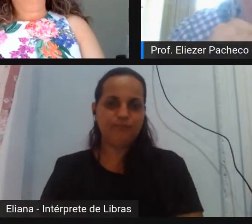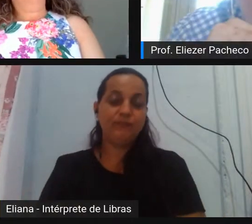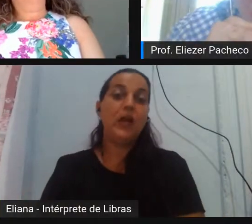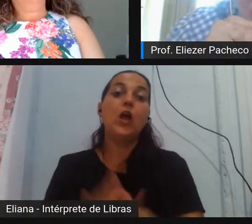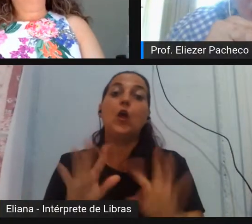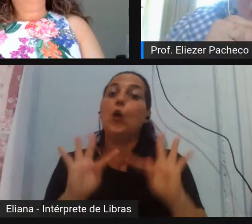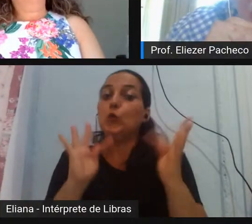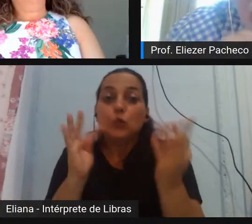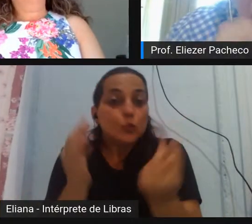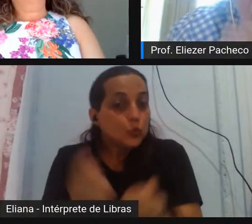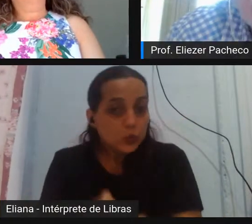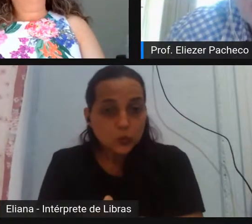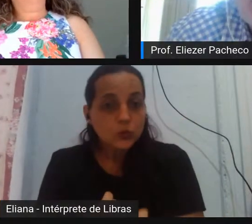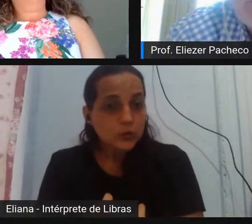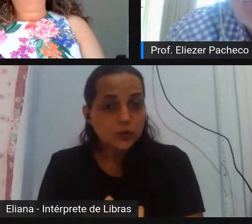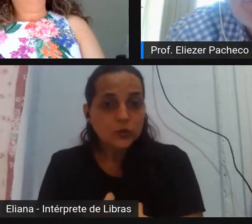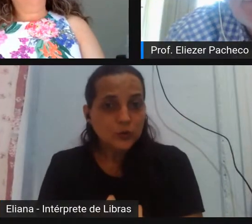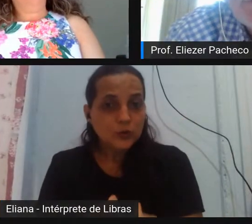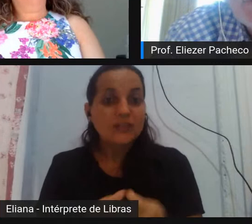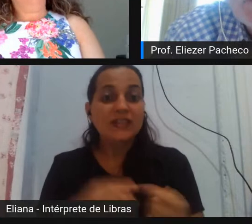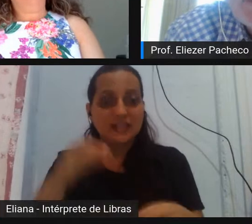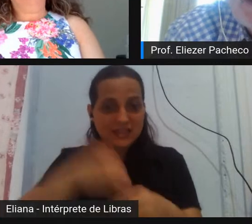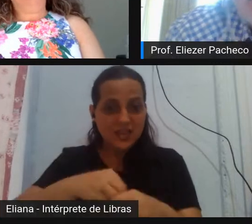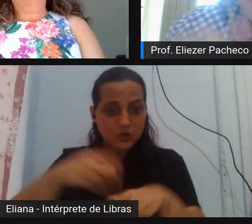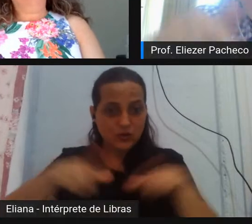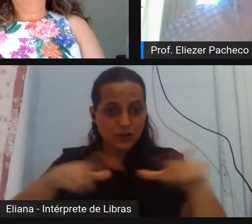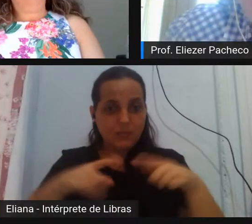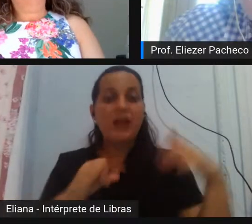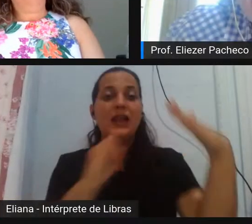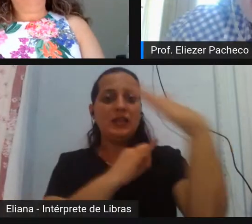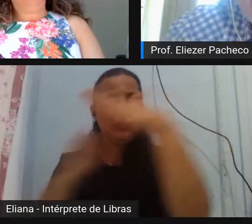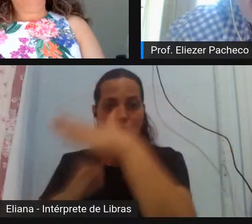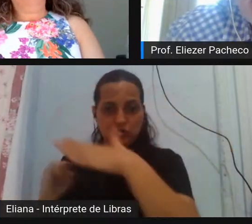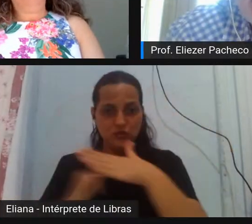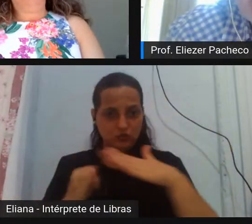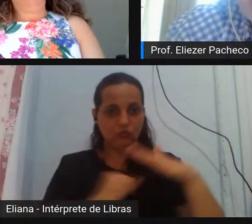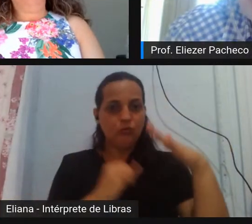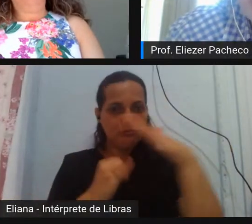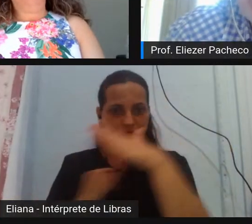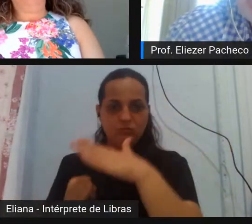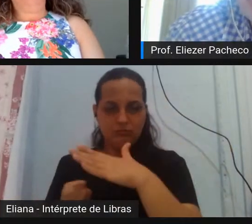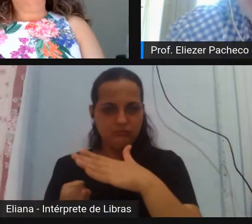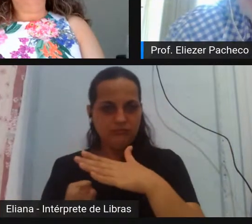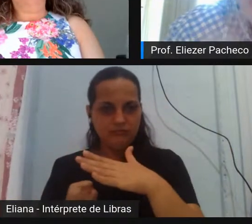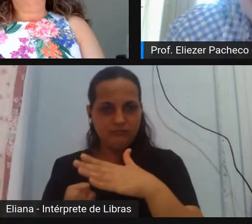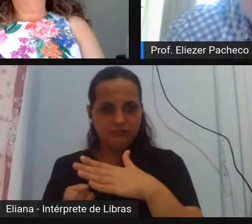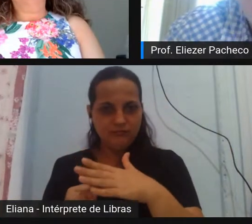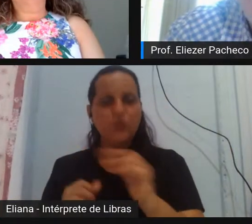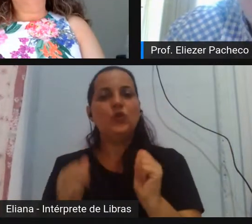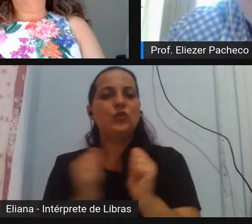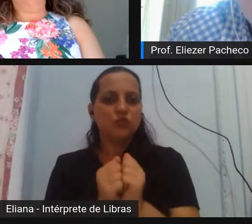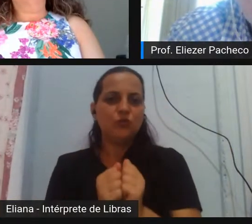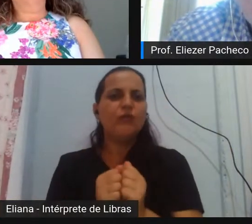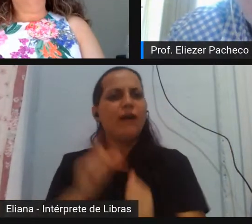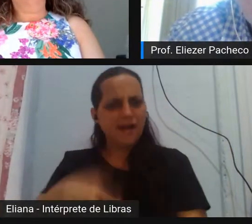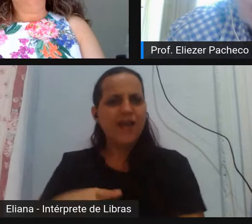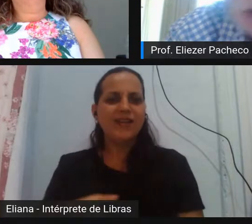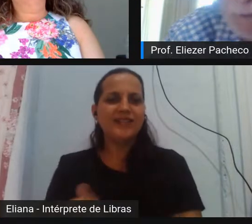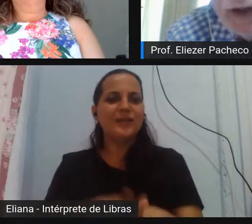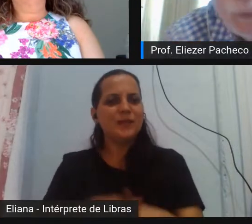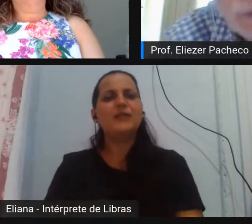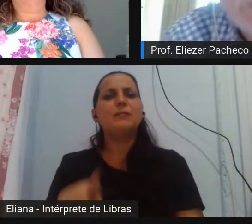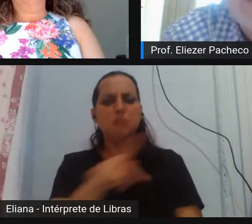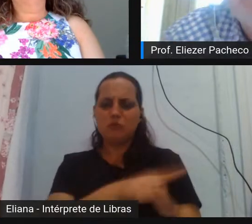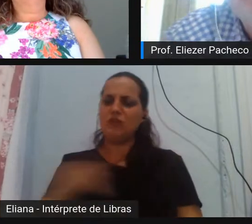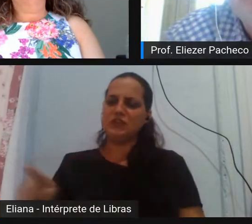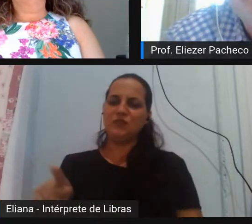Todo mundo, numa instituição que interage com educandos, é um educador. Para